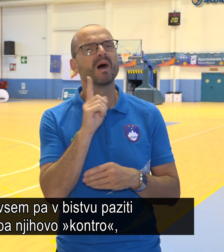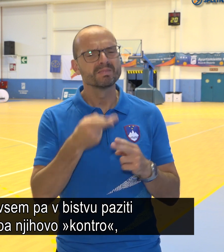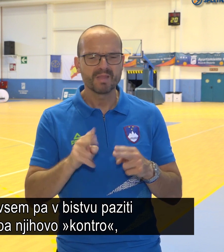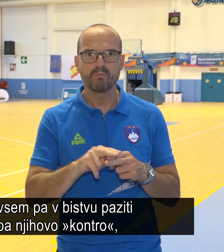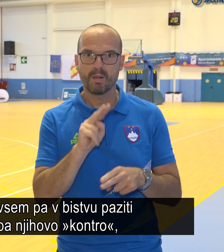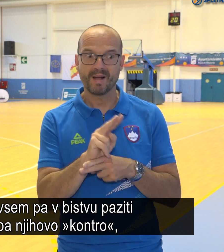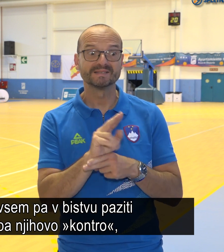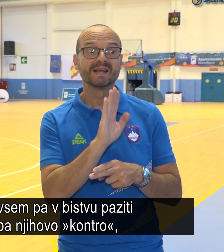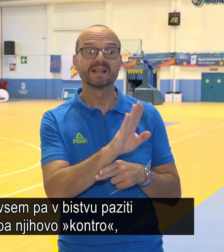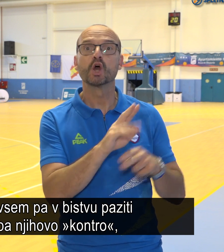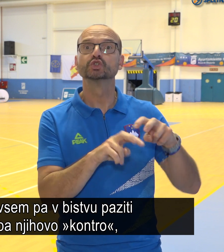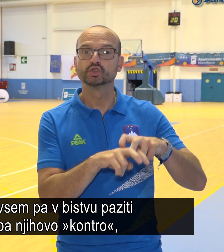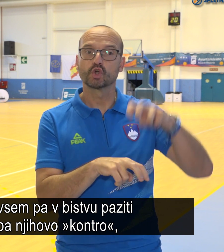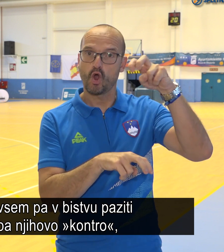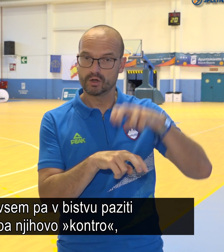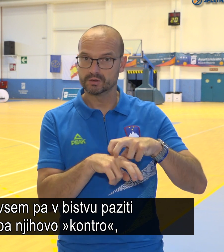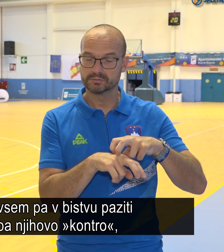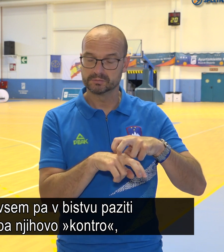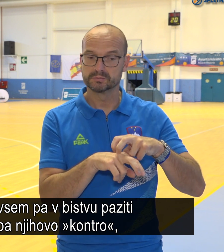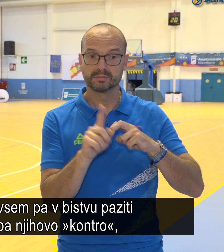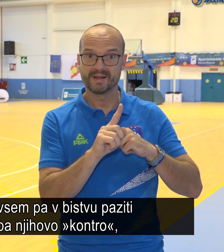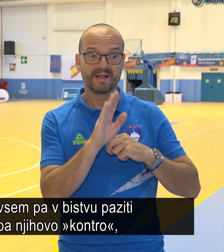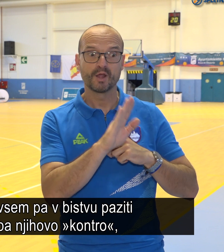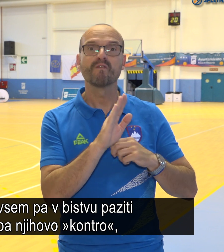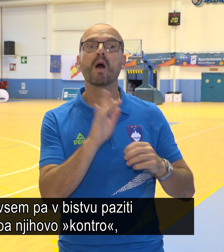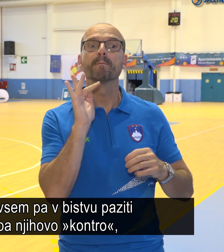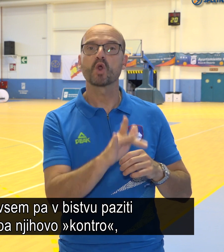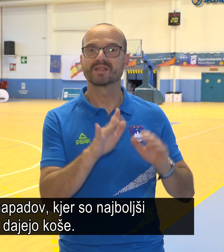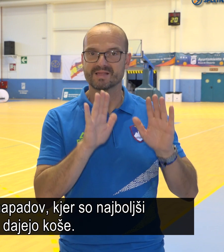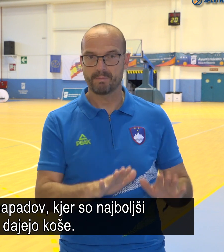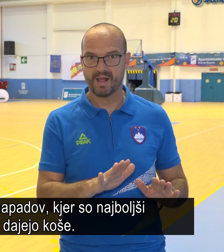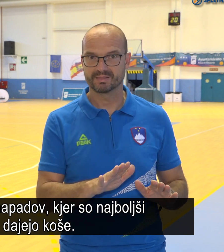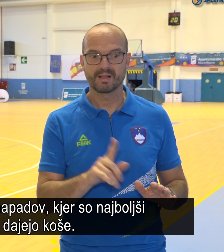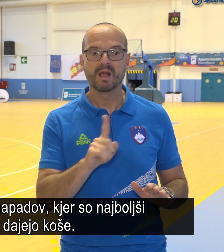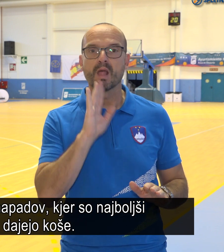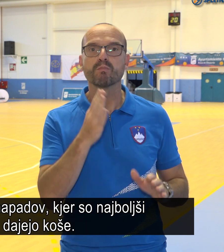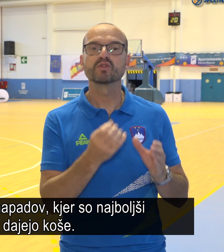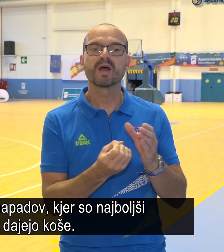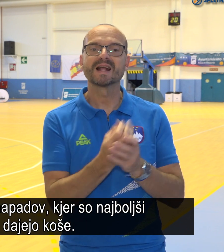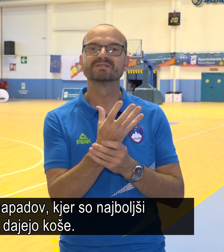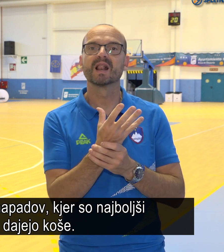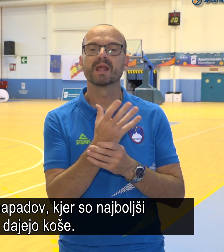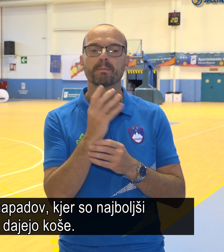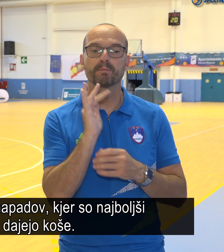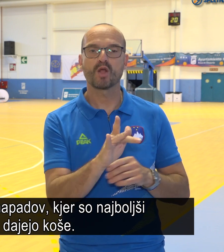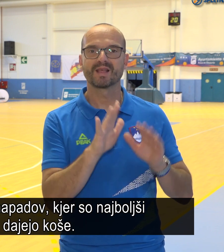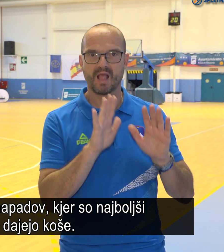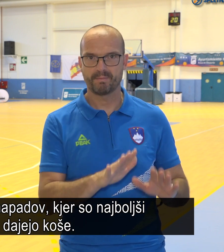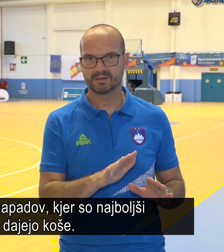njihov skok, pa njihovo kontro, da ne razvijajo protinapadov, kjer so v bistvu